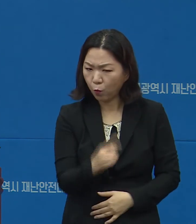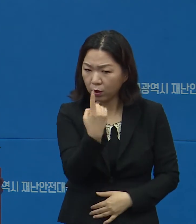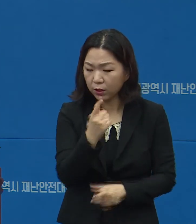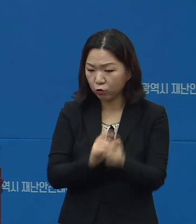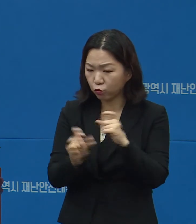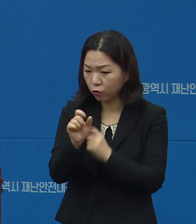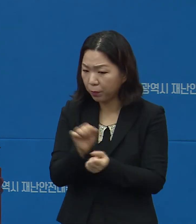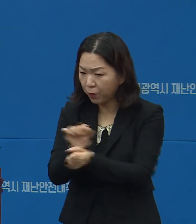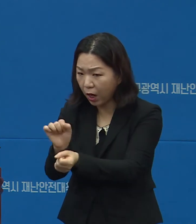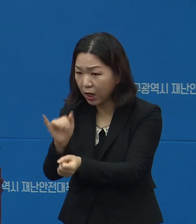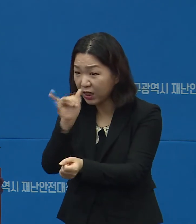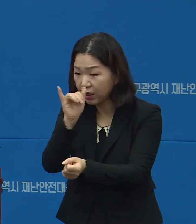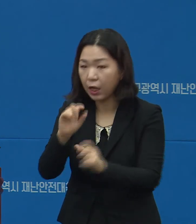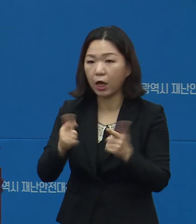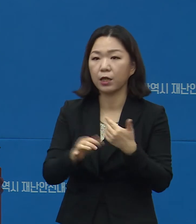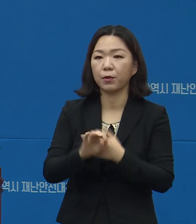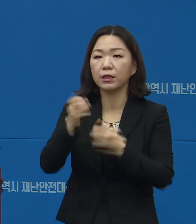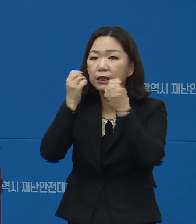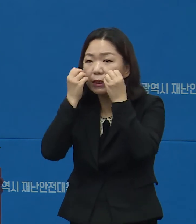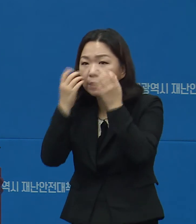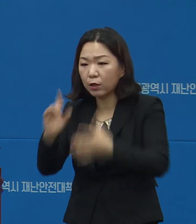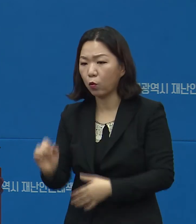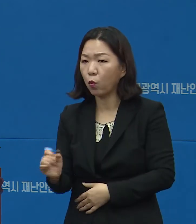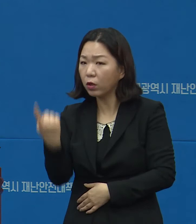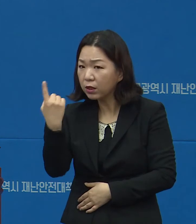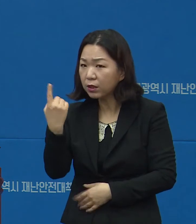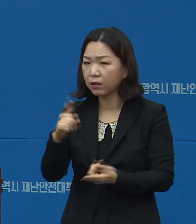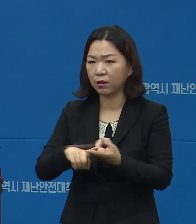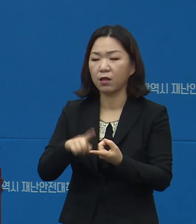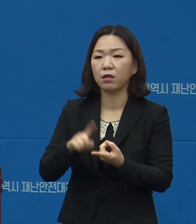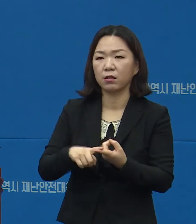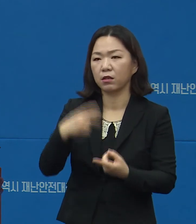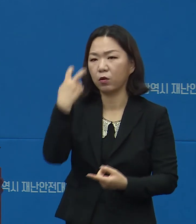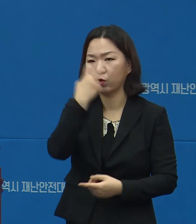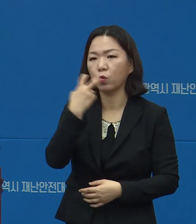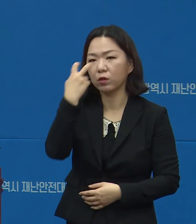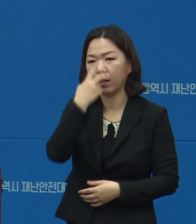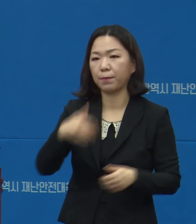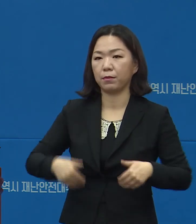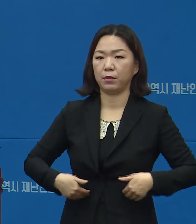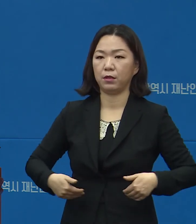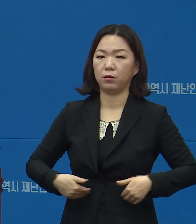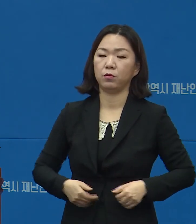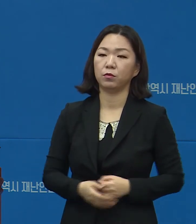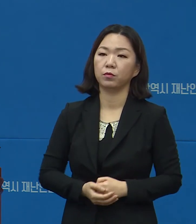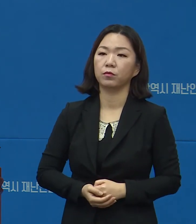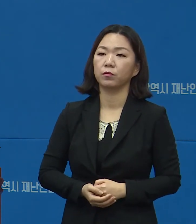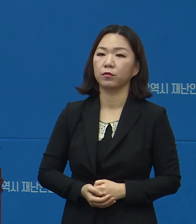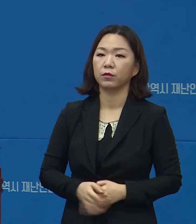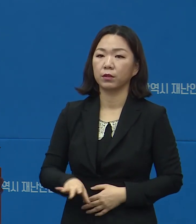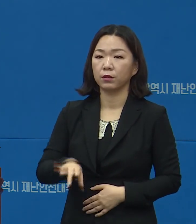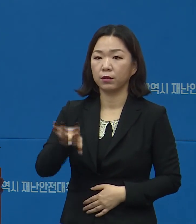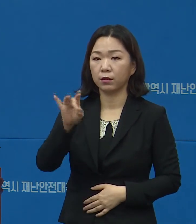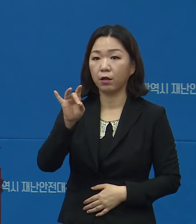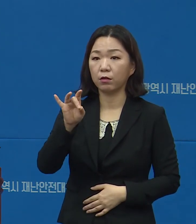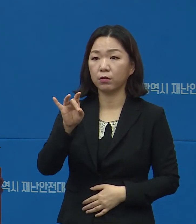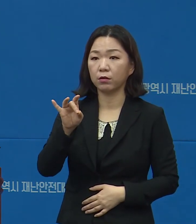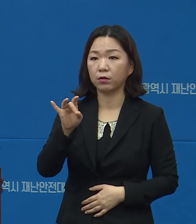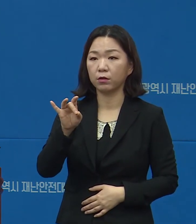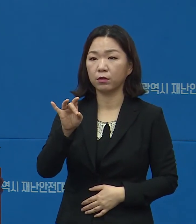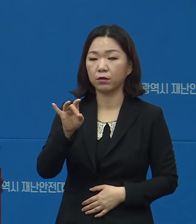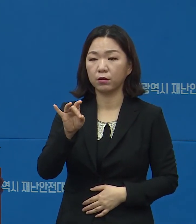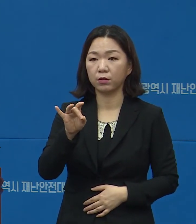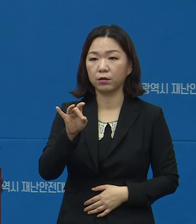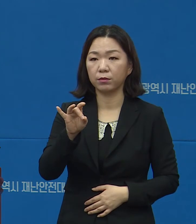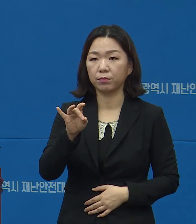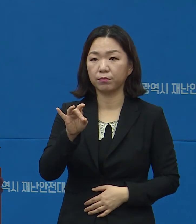새로운 감염원으로 인한 발생인지는 저희가 조금 더 역학 조사를 해봐야 할 것 같습니다. 최초의 사례자로 저희가